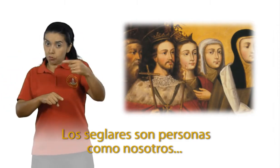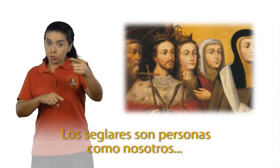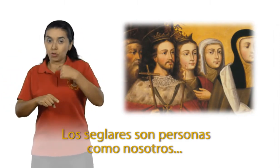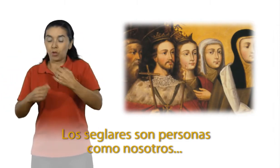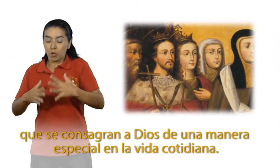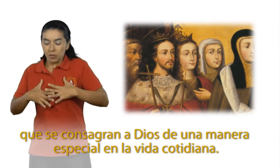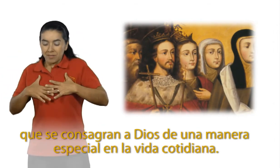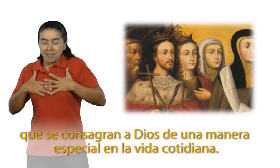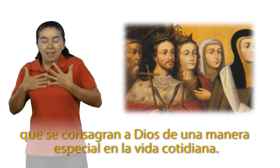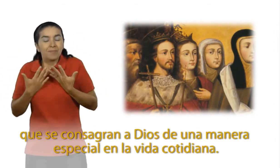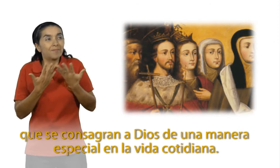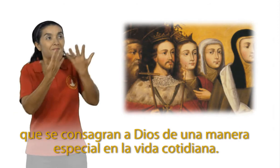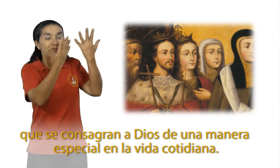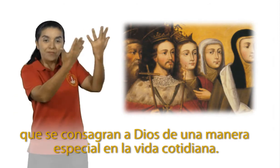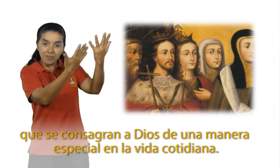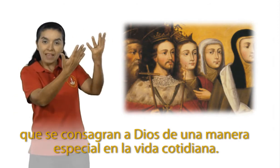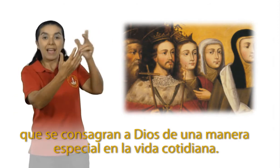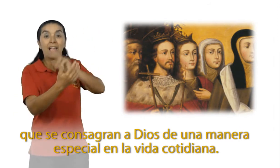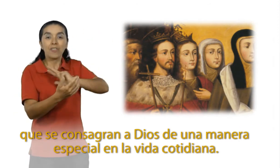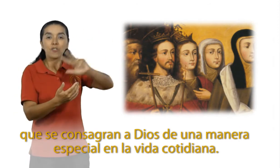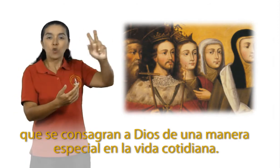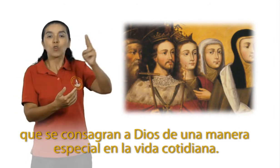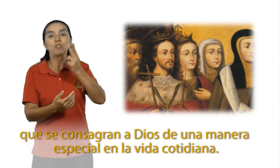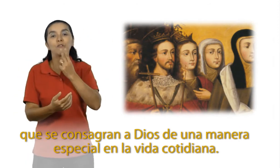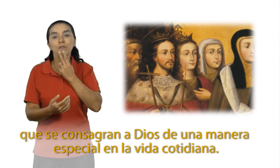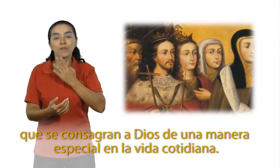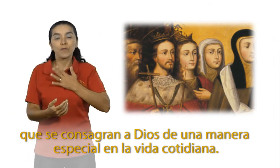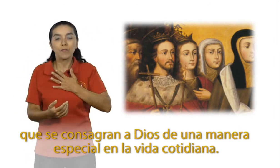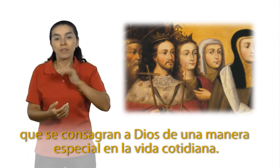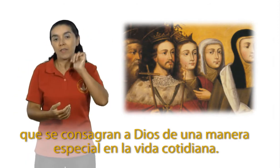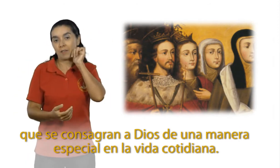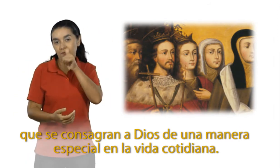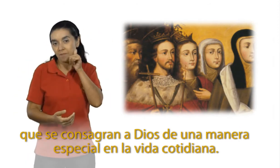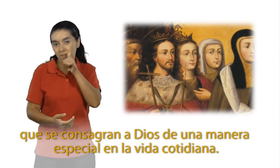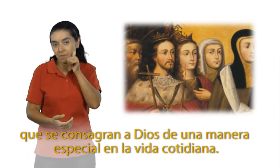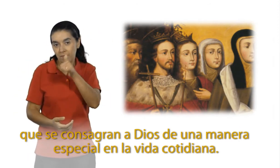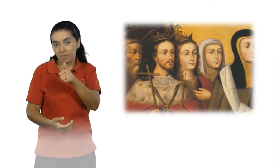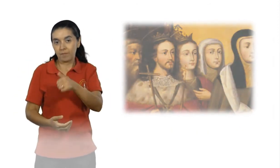que se consagran a Dios de una manera especial en la vida cotidiana.